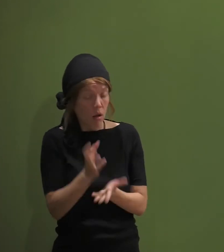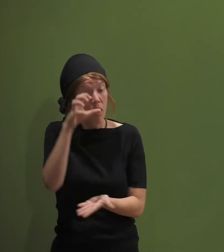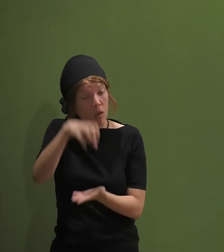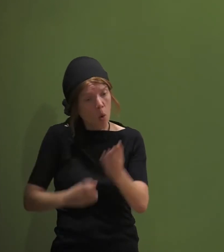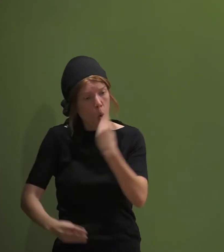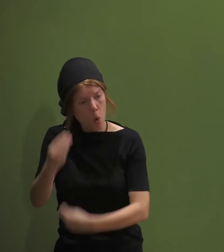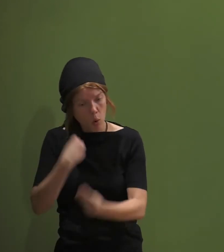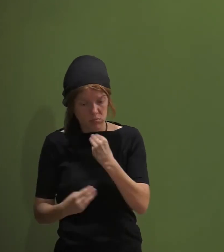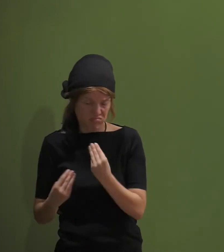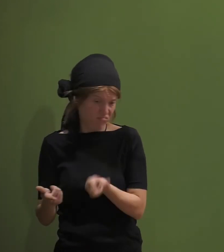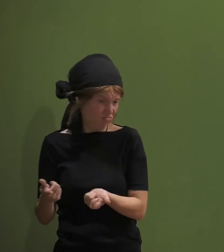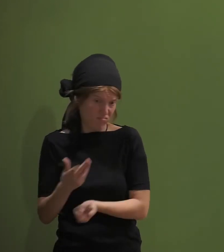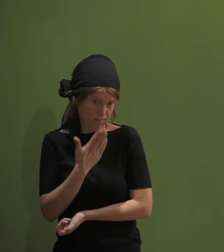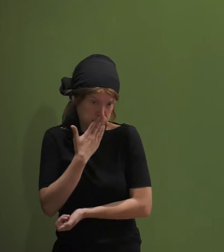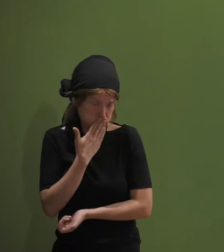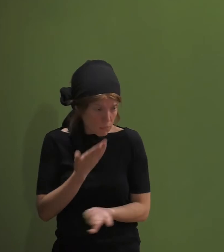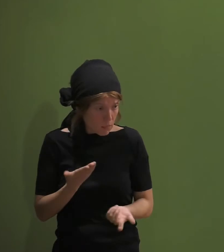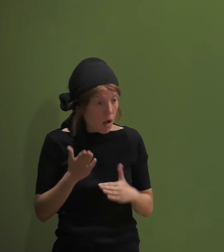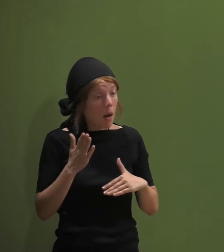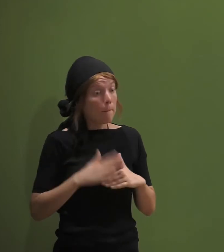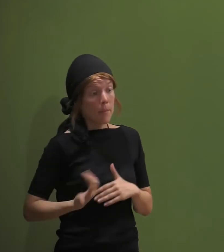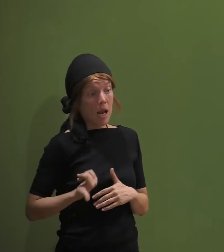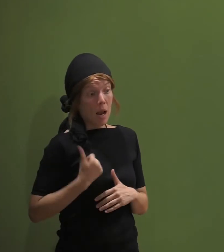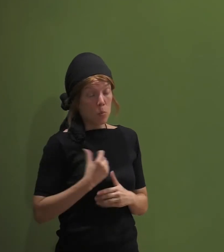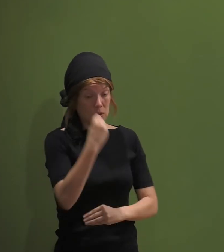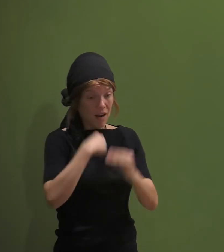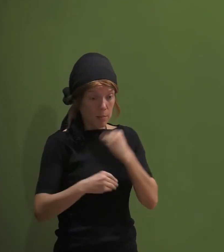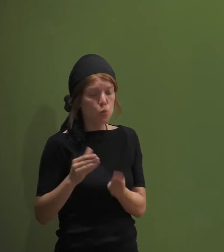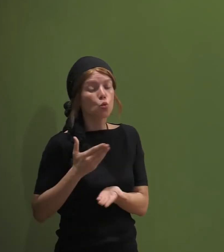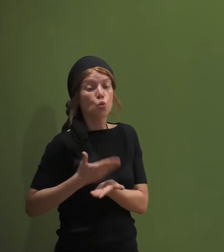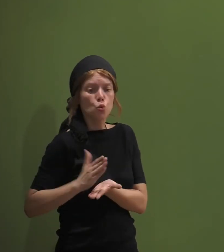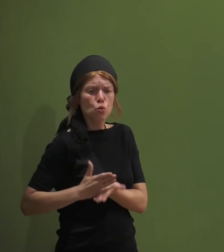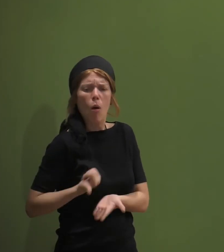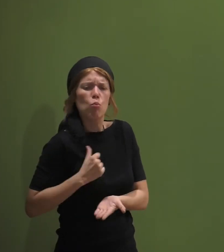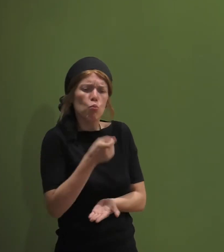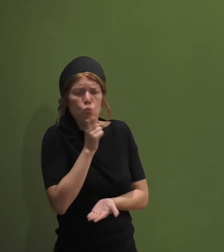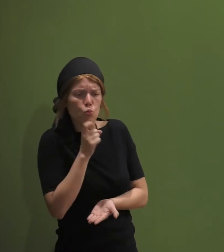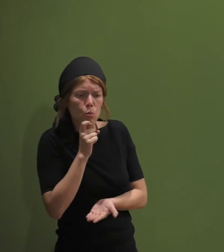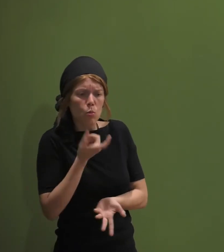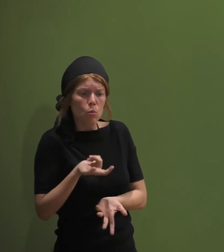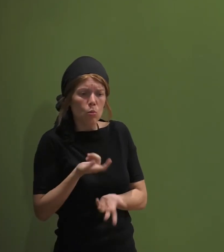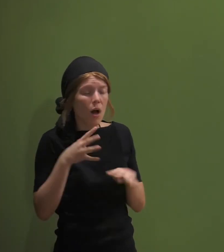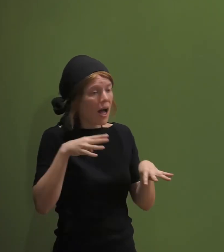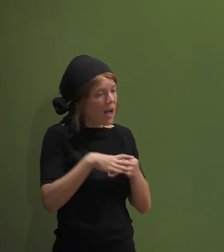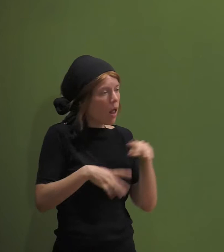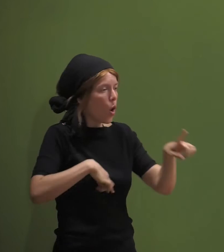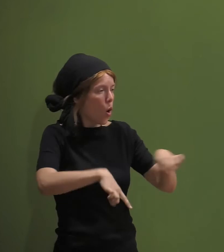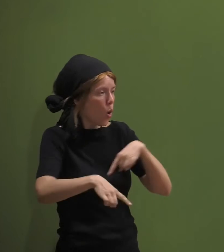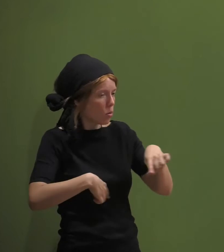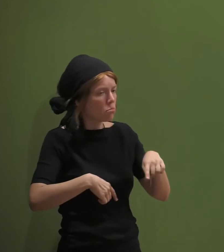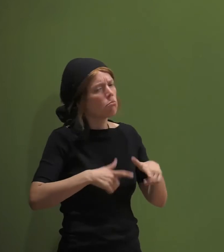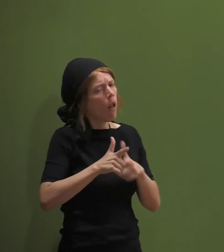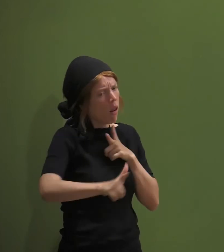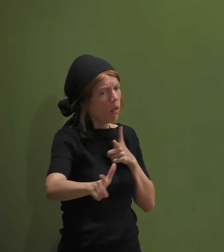de consumo deficitarios haría que, para aprovechar estos alimentos sobrantes, se tuviera que recurrir a redes logísticas más o menos